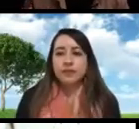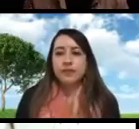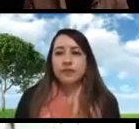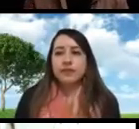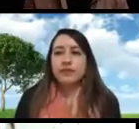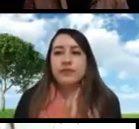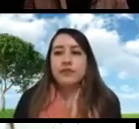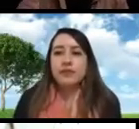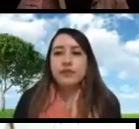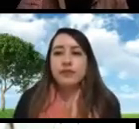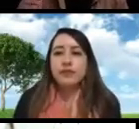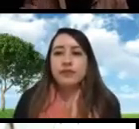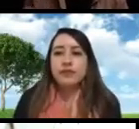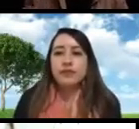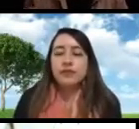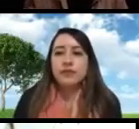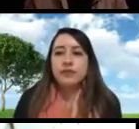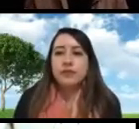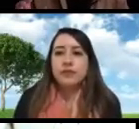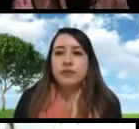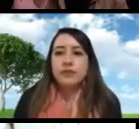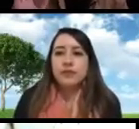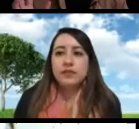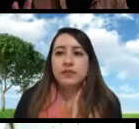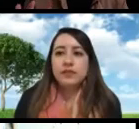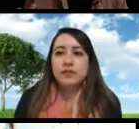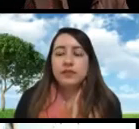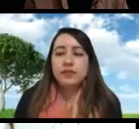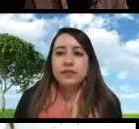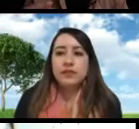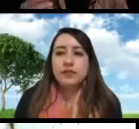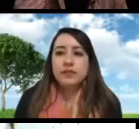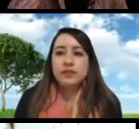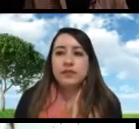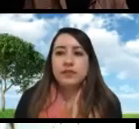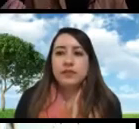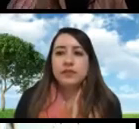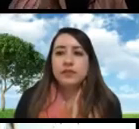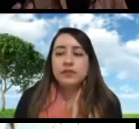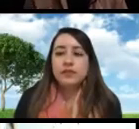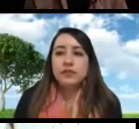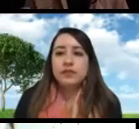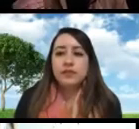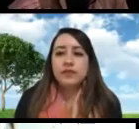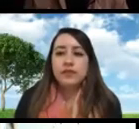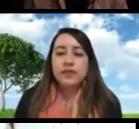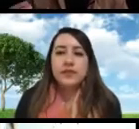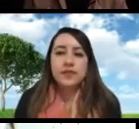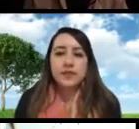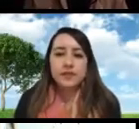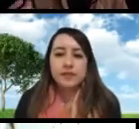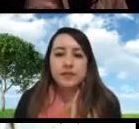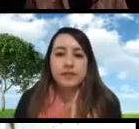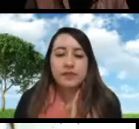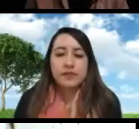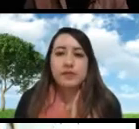mucha atención. Vamos a tener una cápsula informativa, que esta cápsula informativa nos va a ir dando información muy